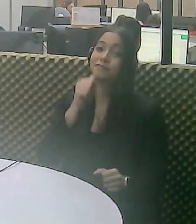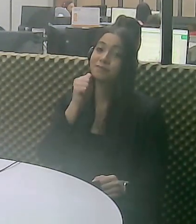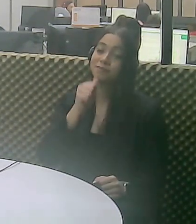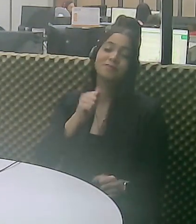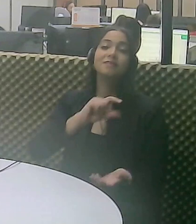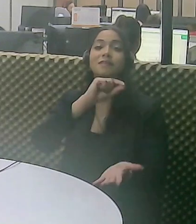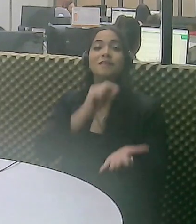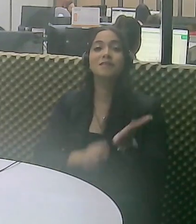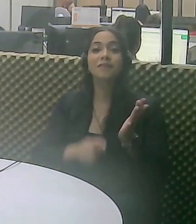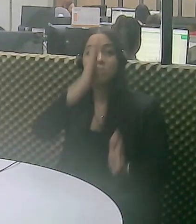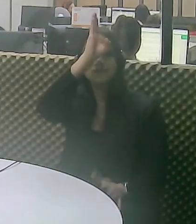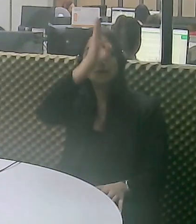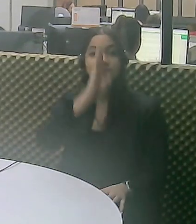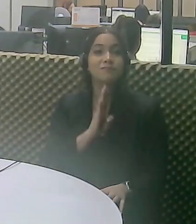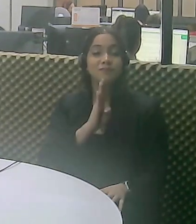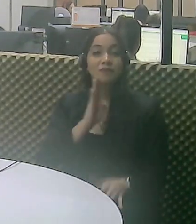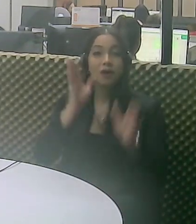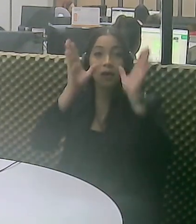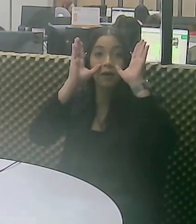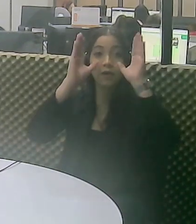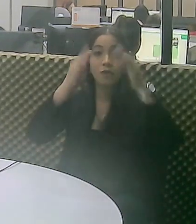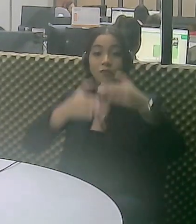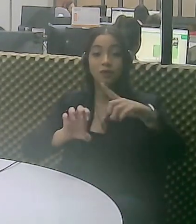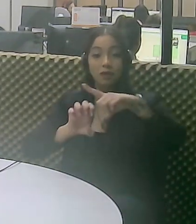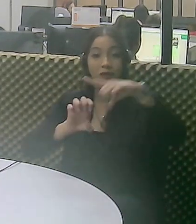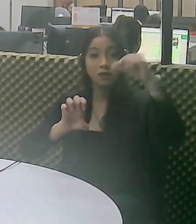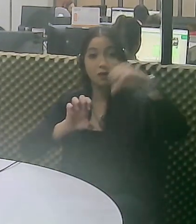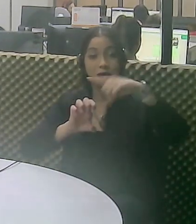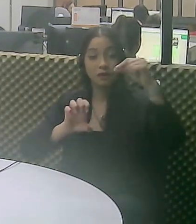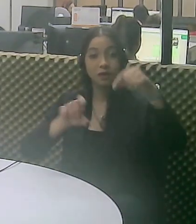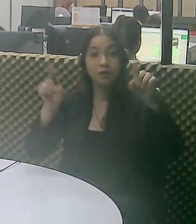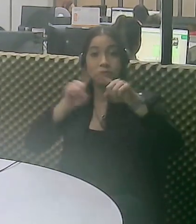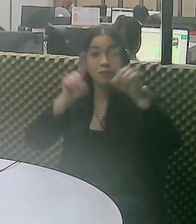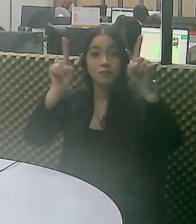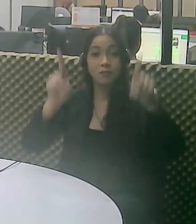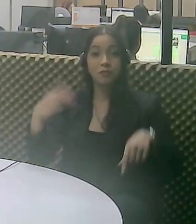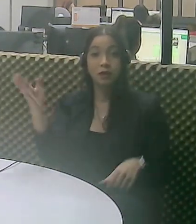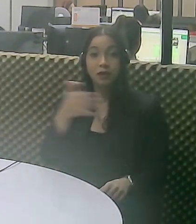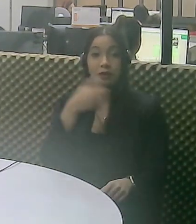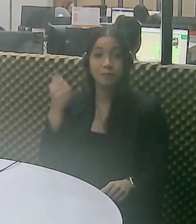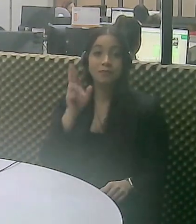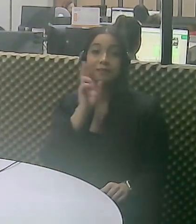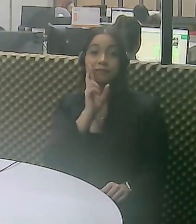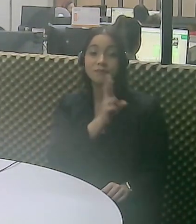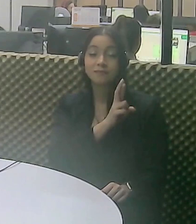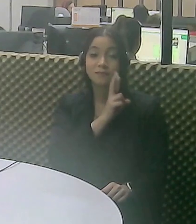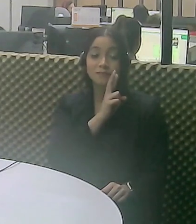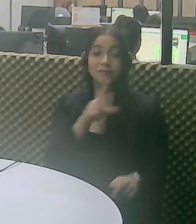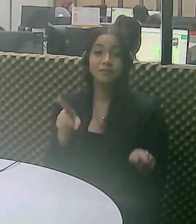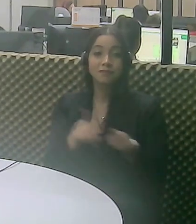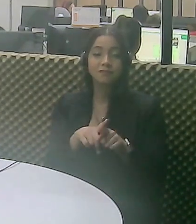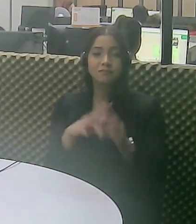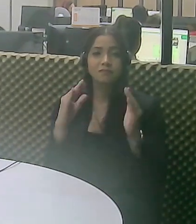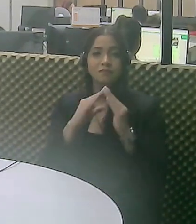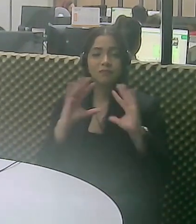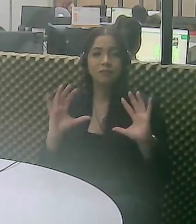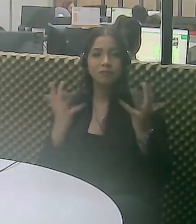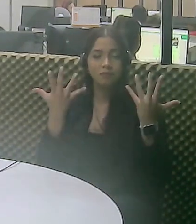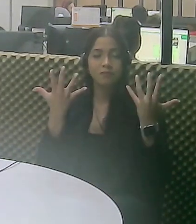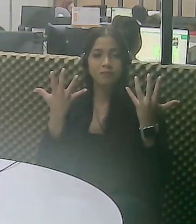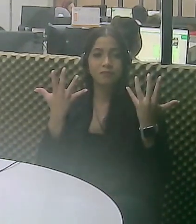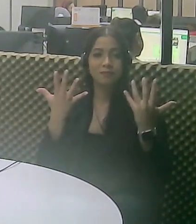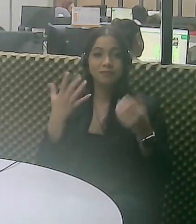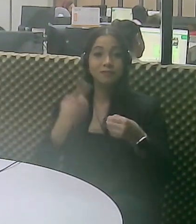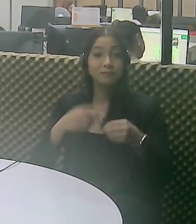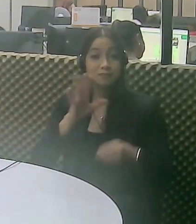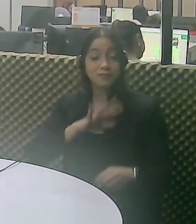As inscrições são gratuitas e são voltadas a empresários e funcionários de bares, restaurantes e casas de espetáculos da